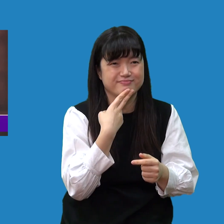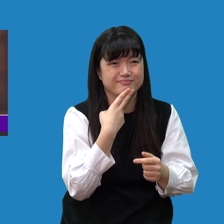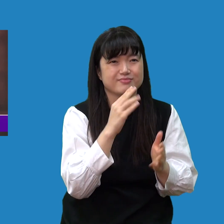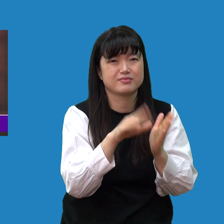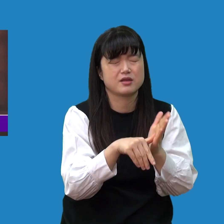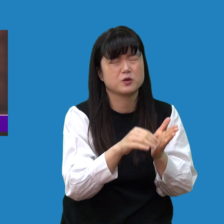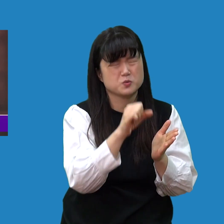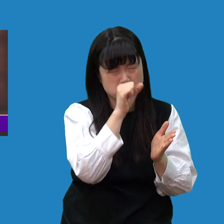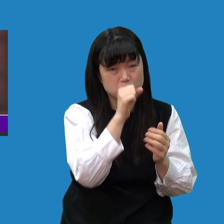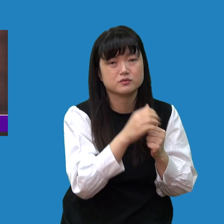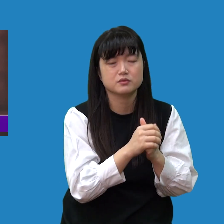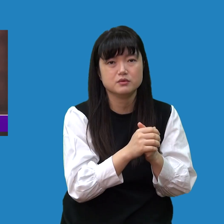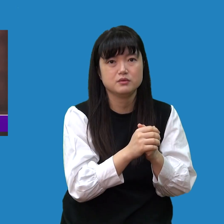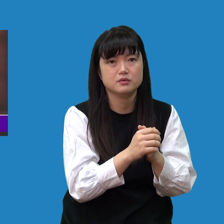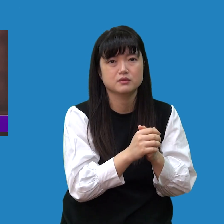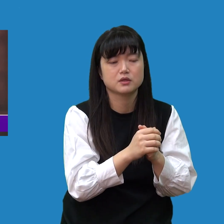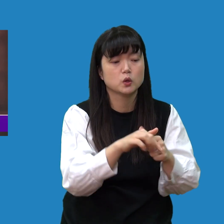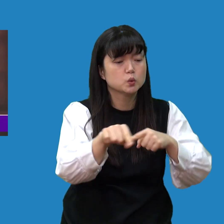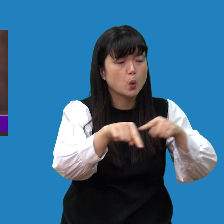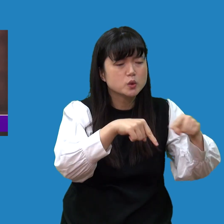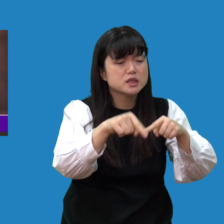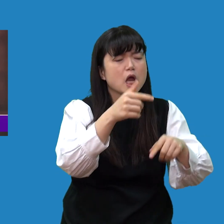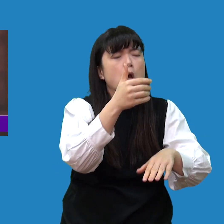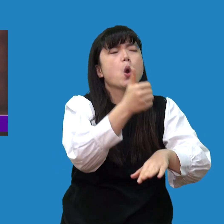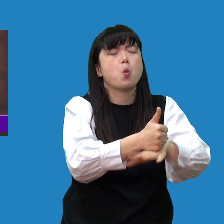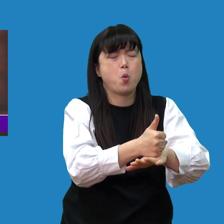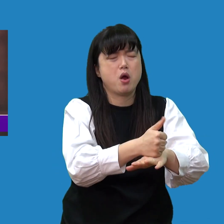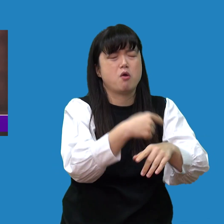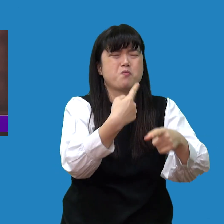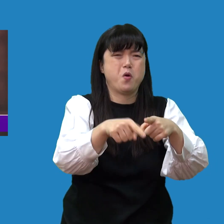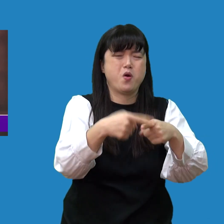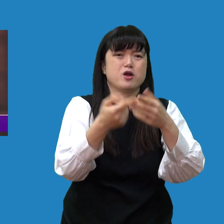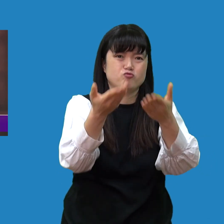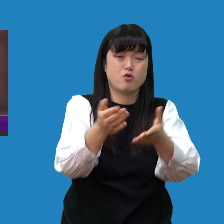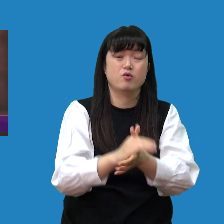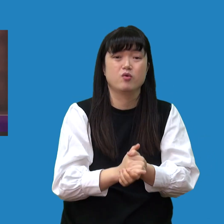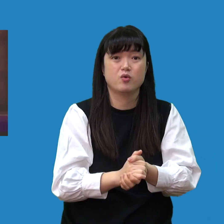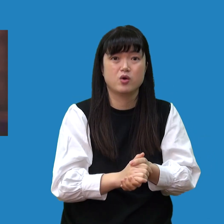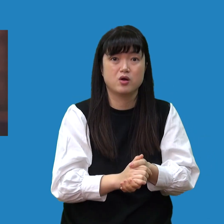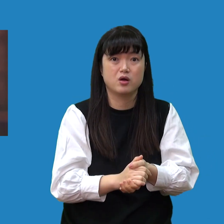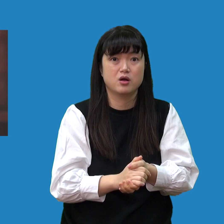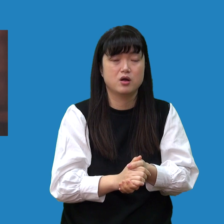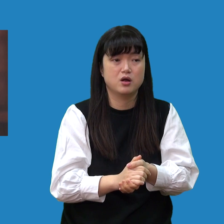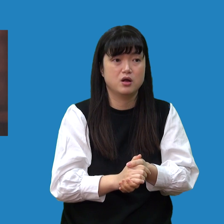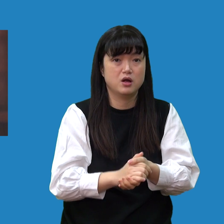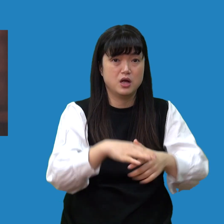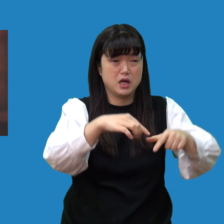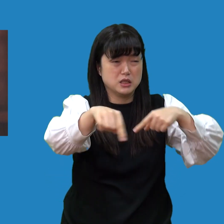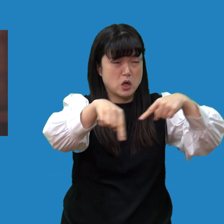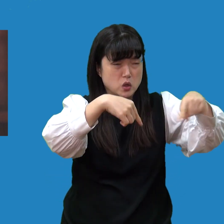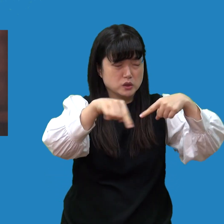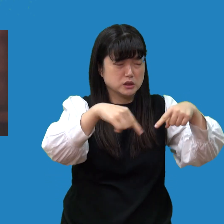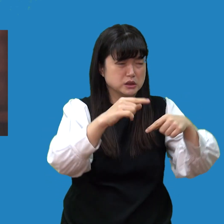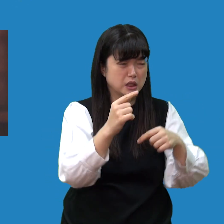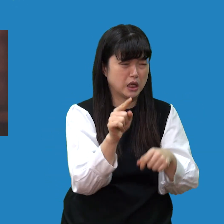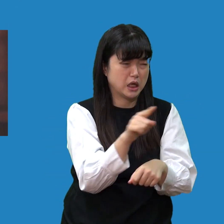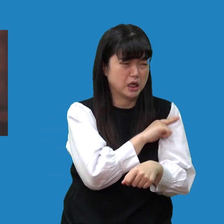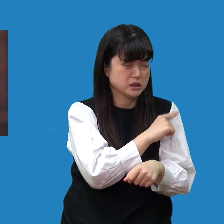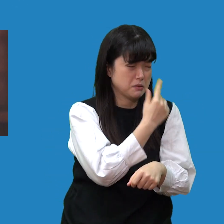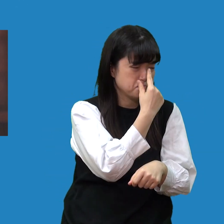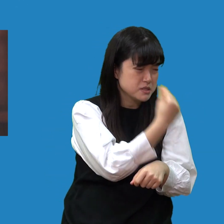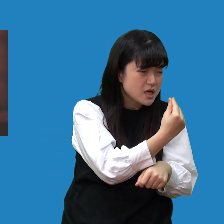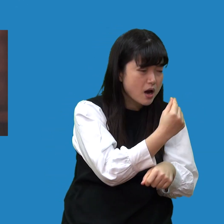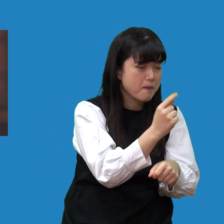시대죠. 가장 좋은 통치의 결과로 우리는 평가합니다. 우리가 정치에 가장 민감한 반응을